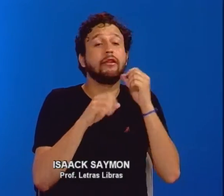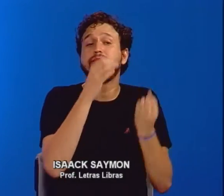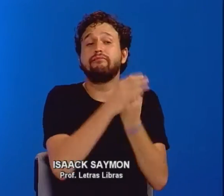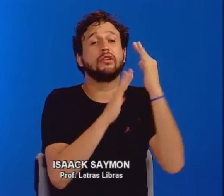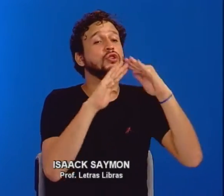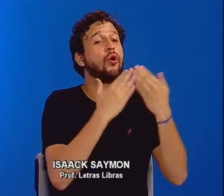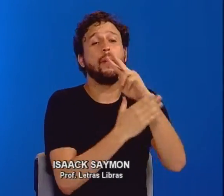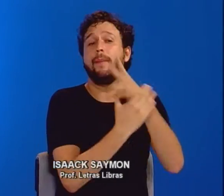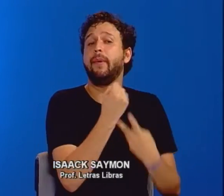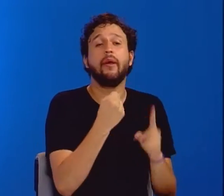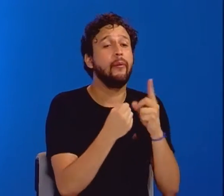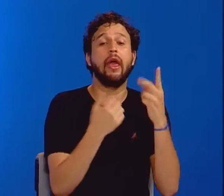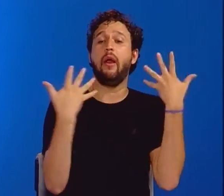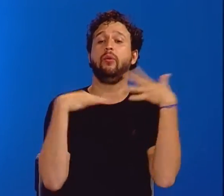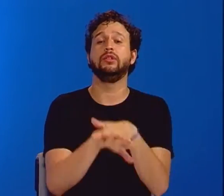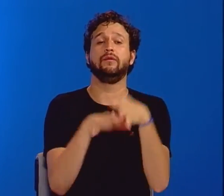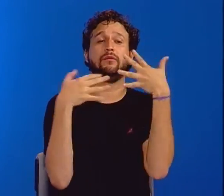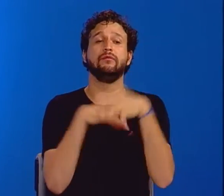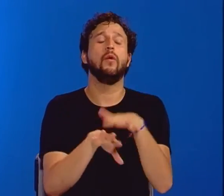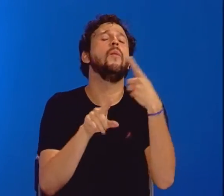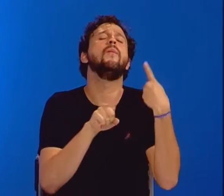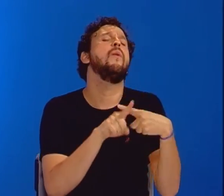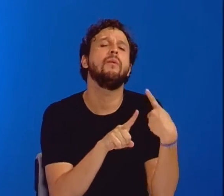por exemplo, a gente ainda não tem a escola bilíngue,